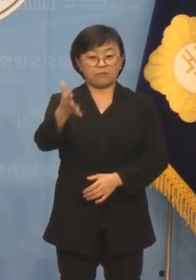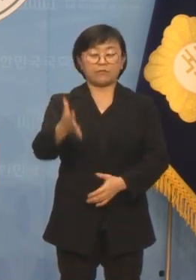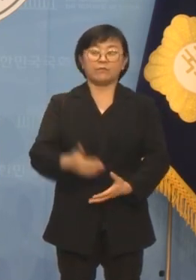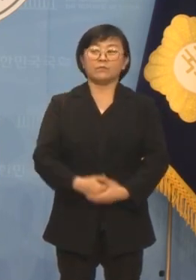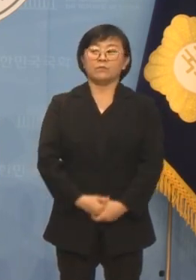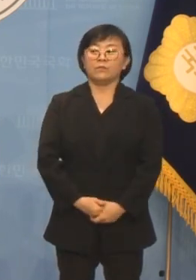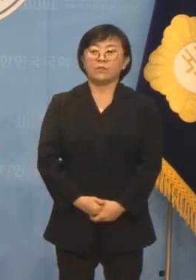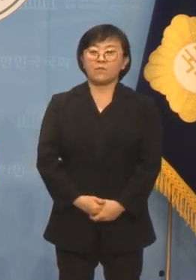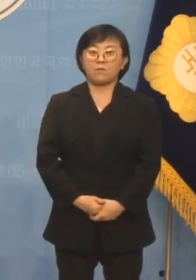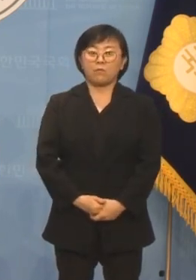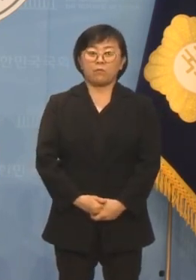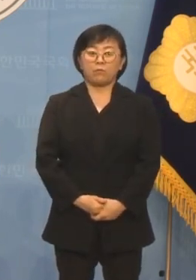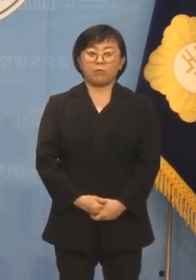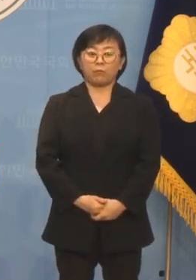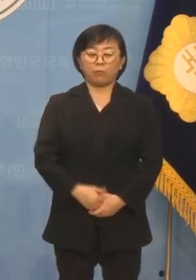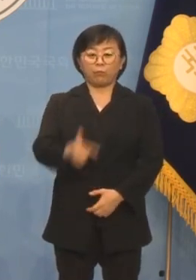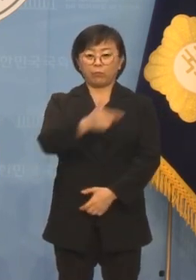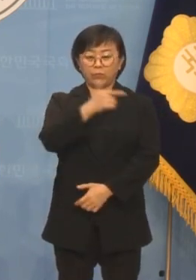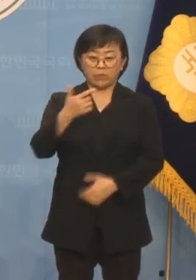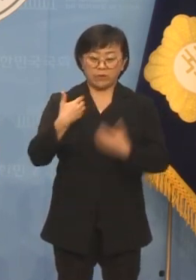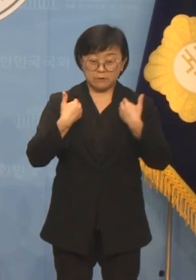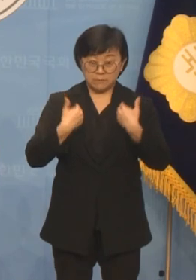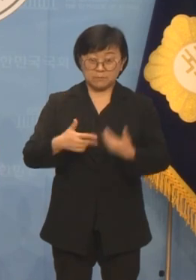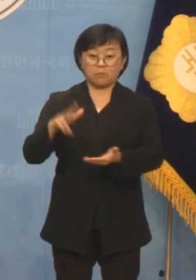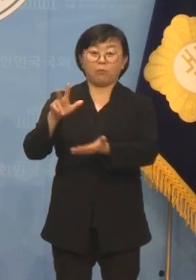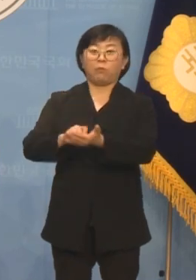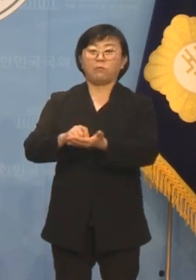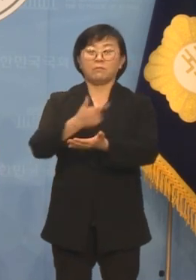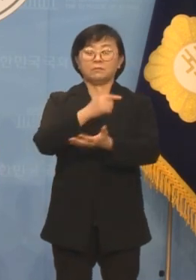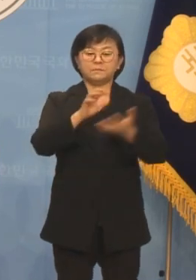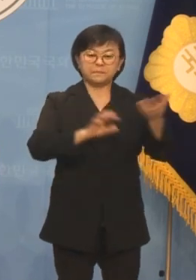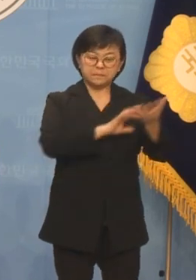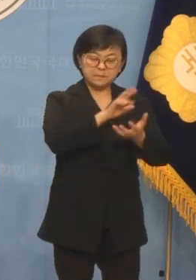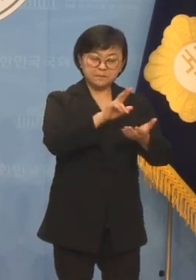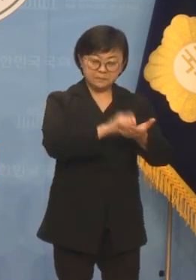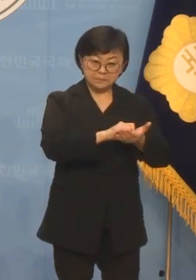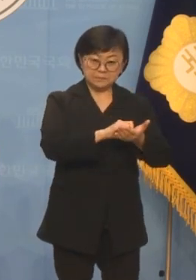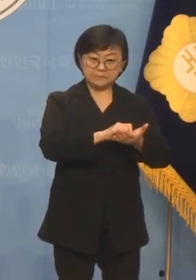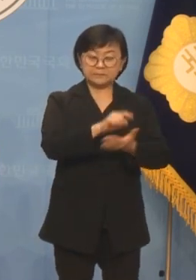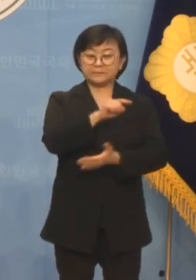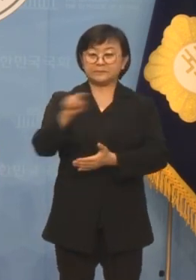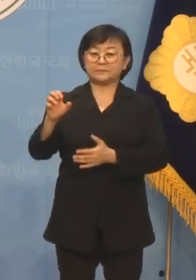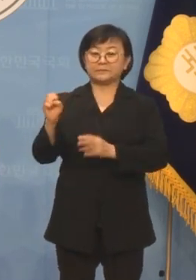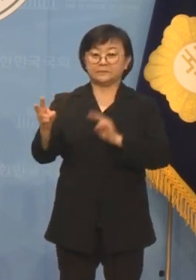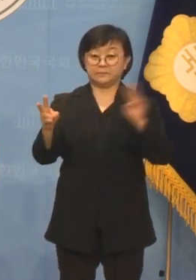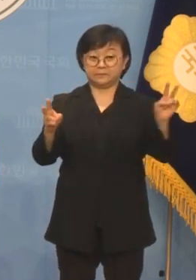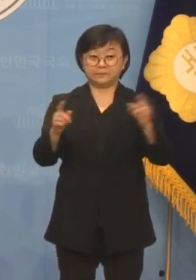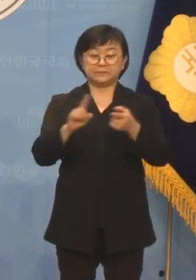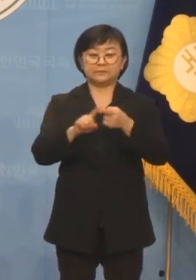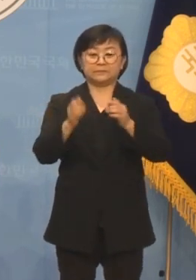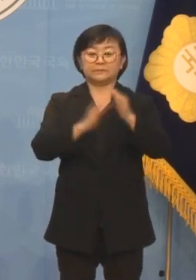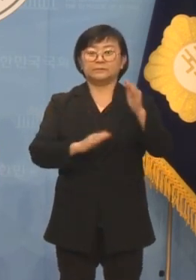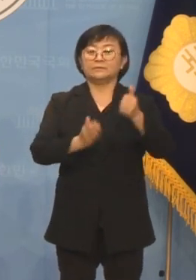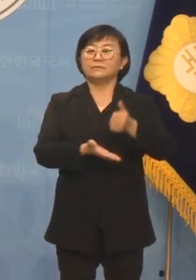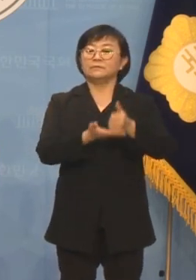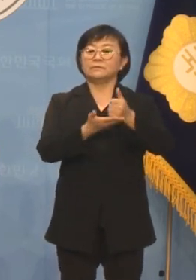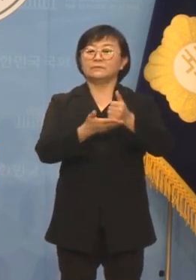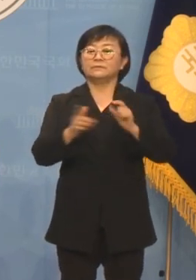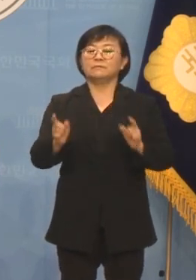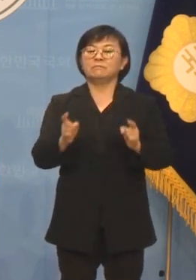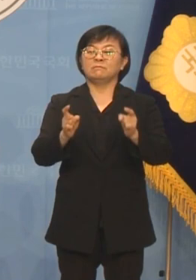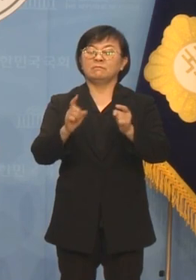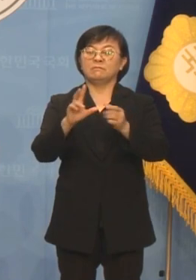있습니다. 너무 조용해서 문제, 너무 시끄러워서 문제인 거대 양당의 공천 논란